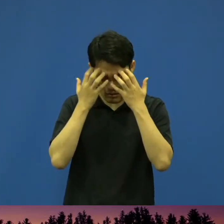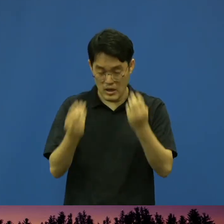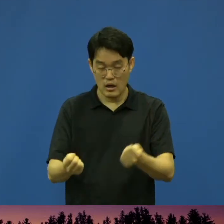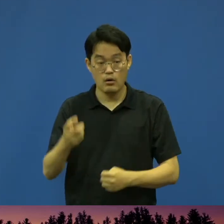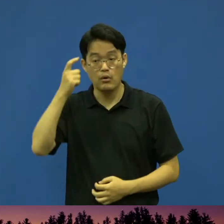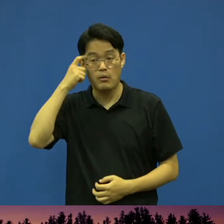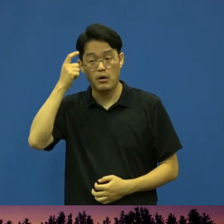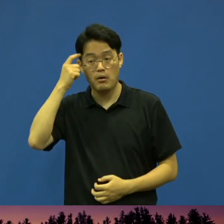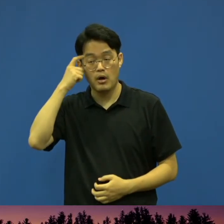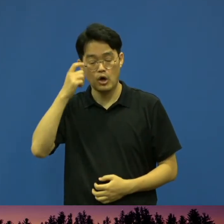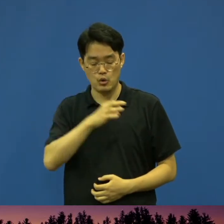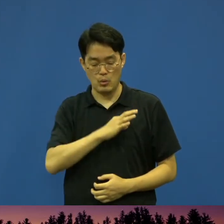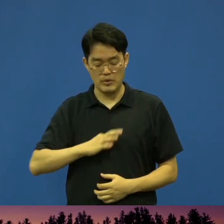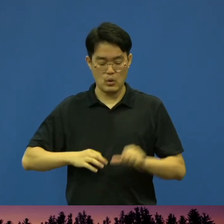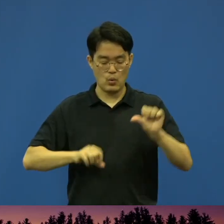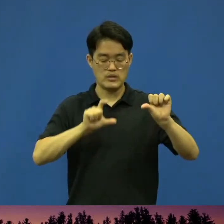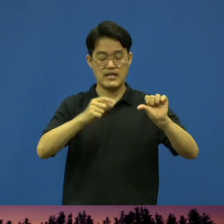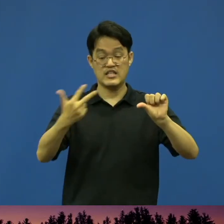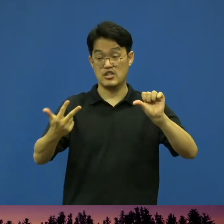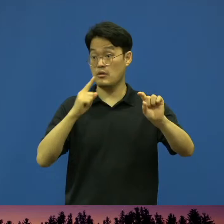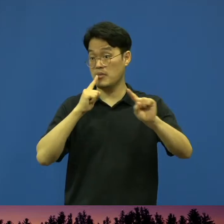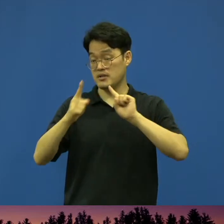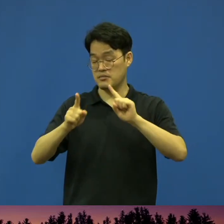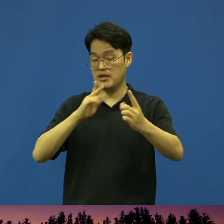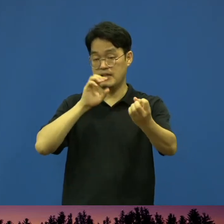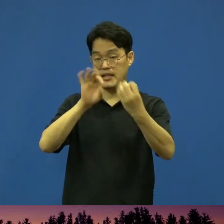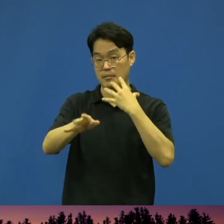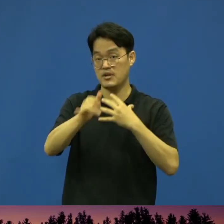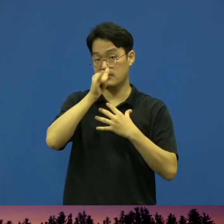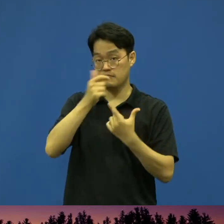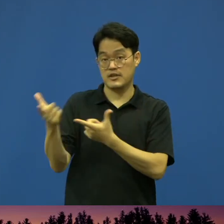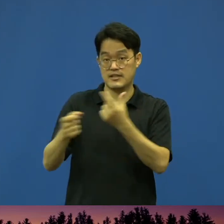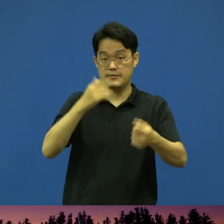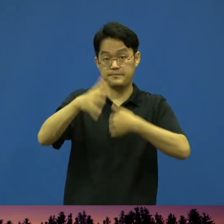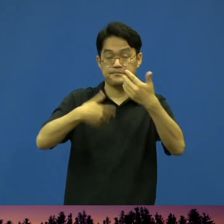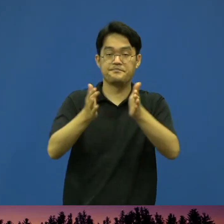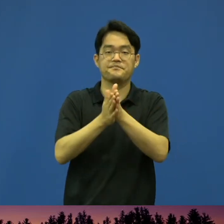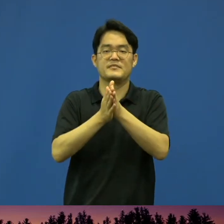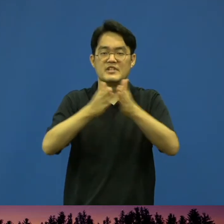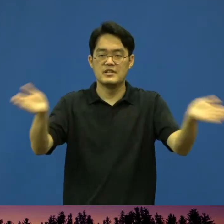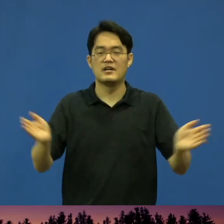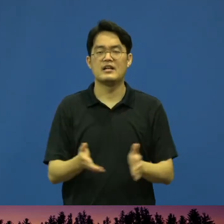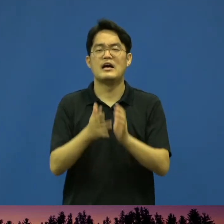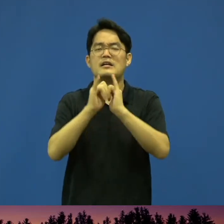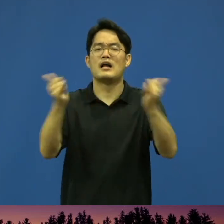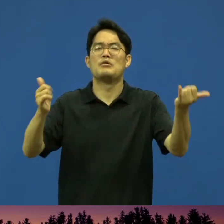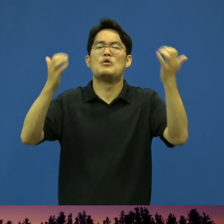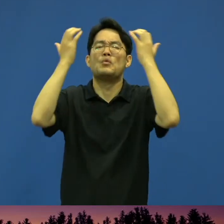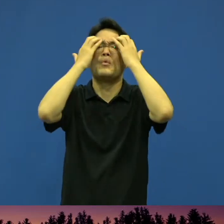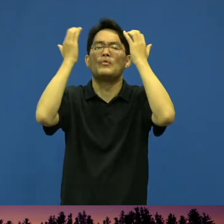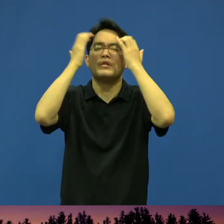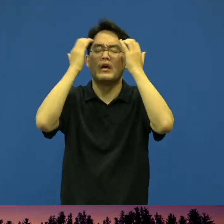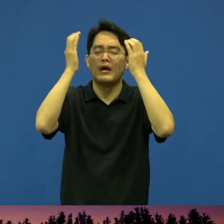있습니다. 우리 욥기 5장 7절은 다 같이 한 목소리로 한번 읽어보았으면 좋겠습니다. 읽겠습니다. 사람은